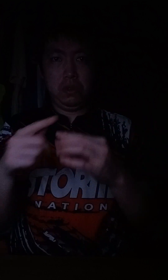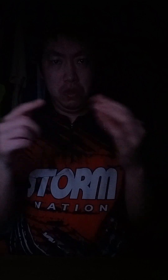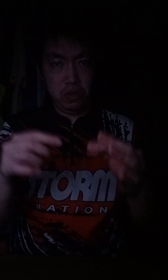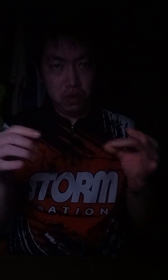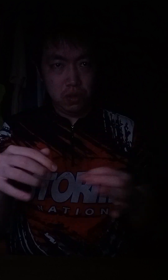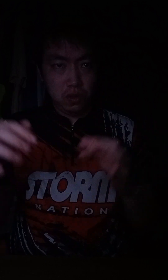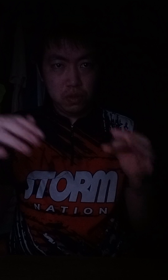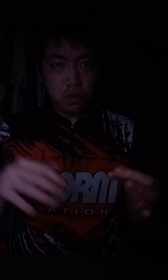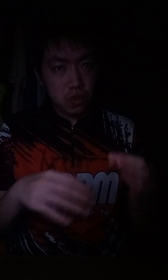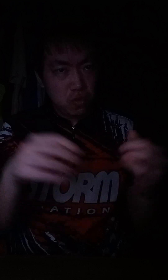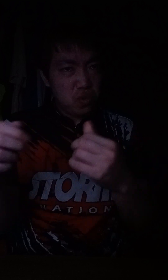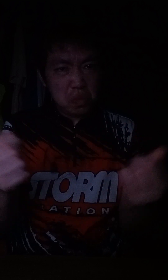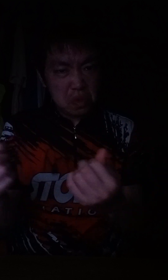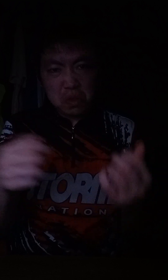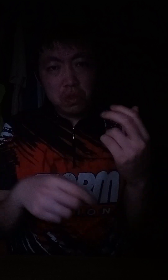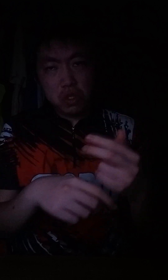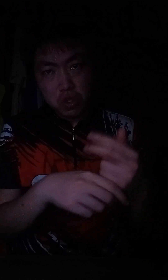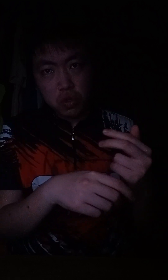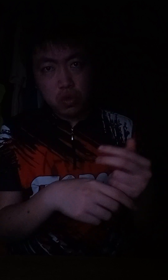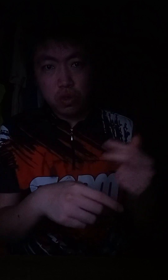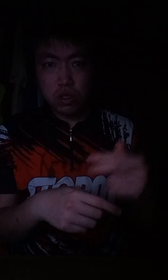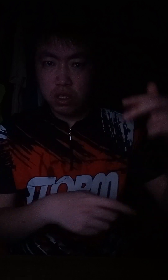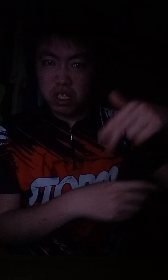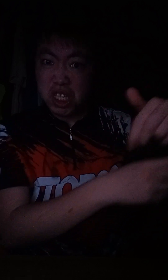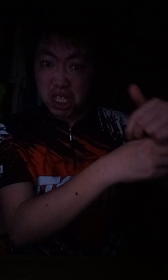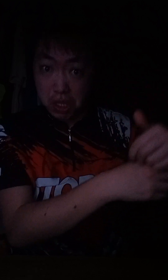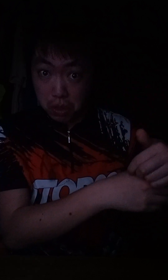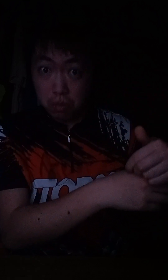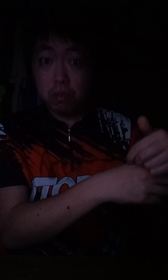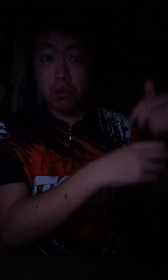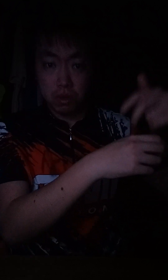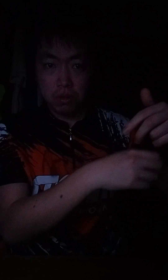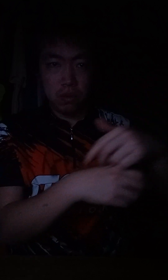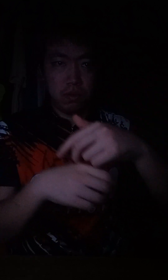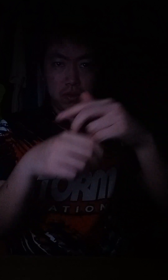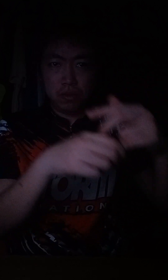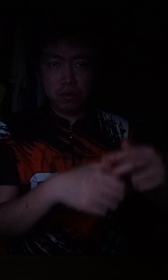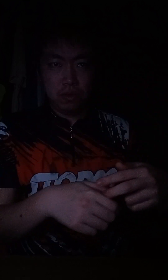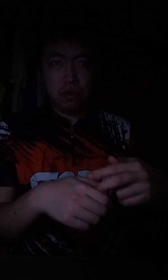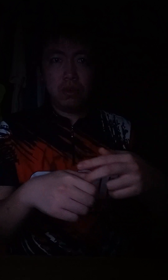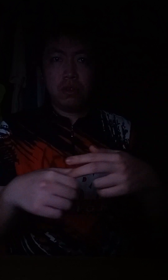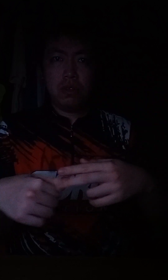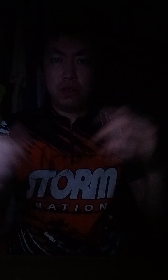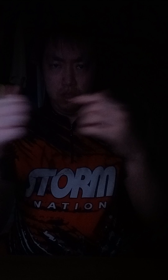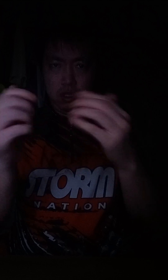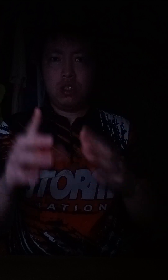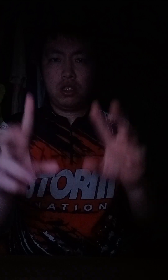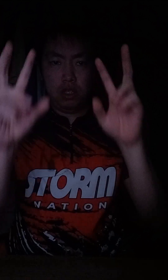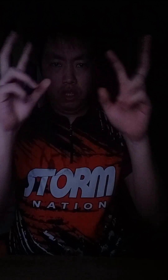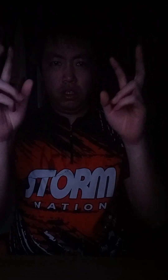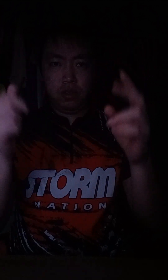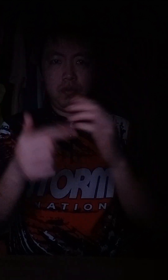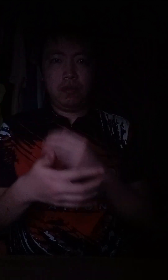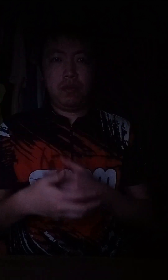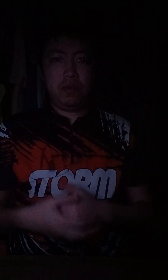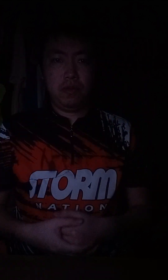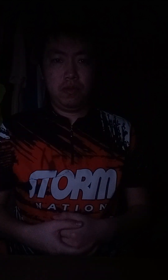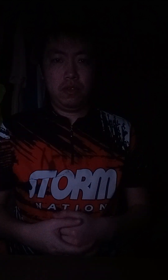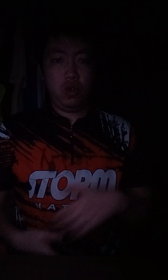조장 미숙으로 중화선 연석을 찍으면서 상대방 차량과 충돌한 사고로 보입니다. 화물차